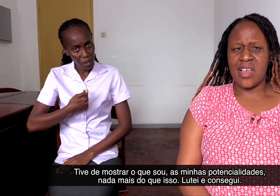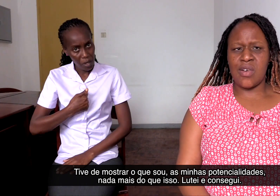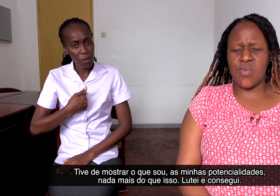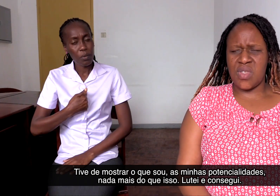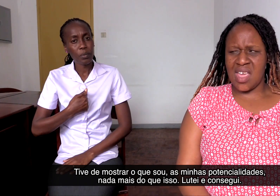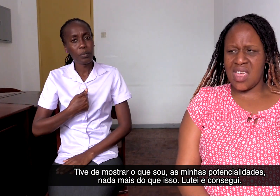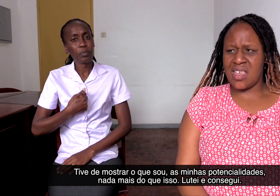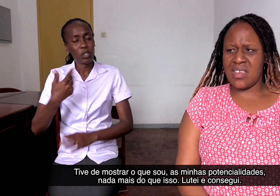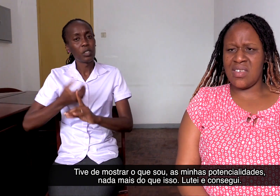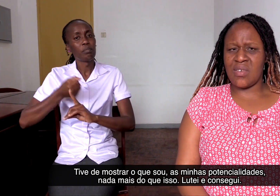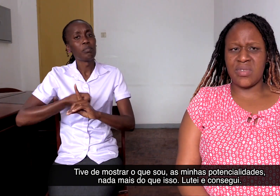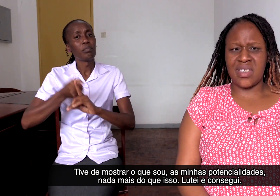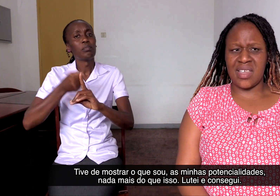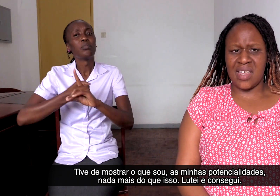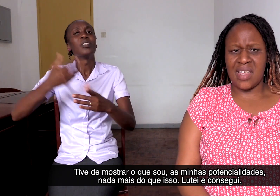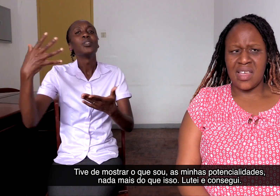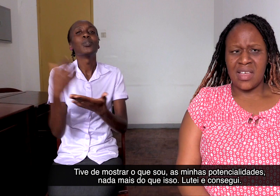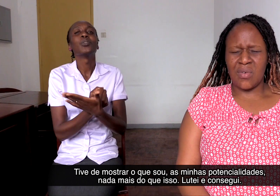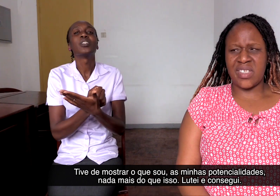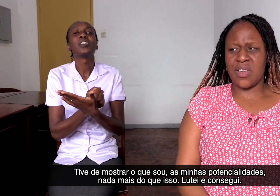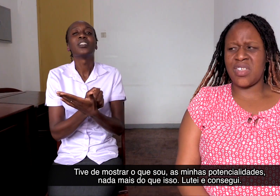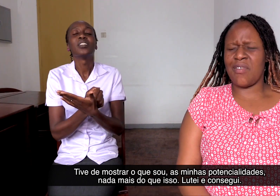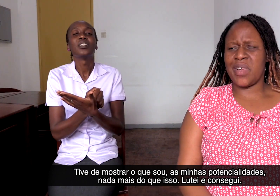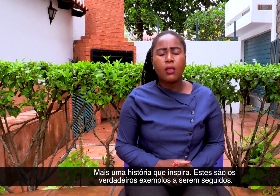isso. Lutei e consegui.